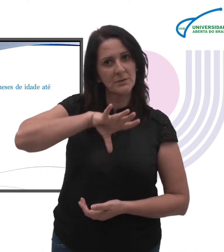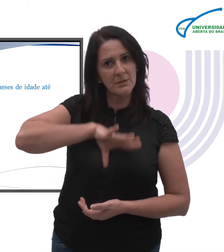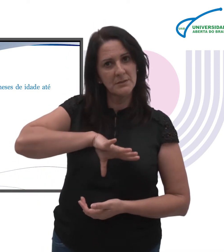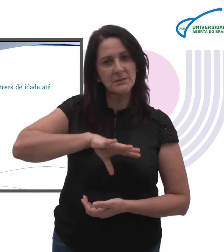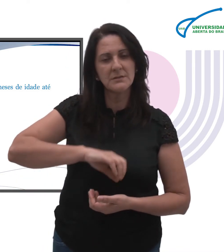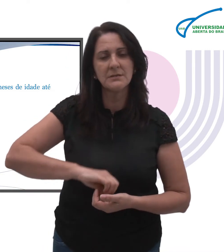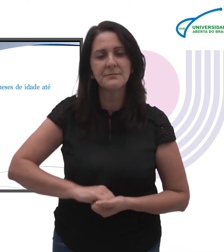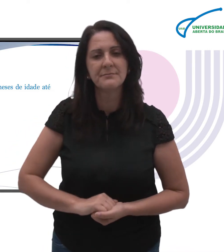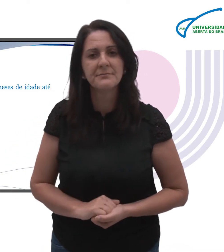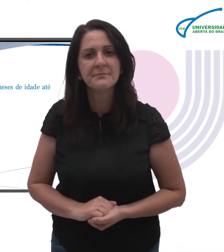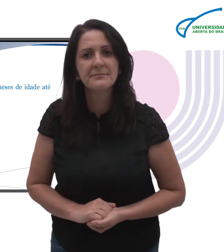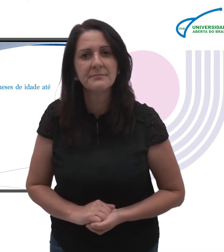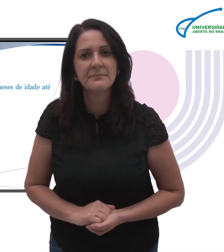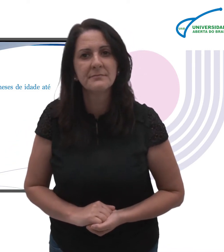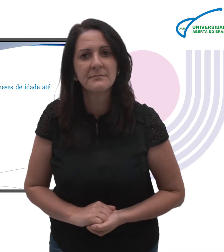americana.